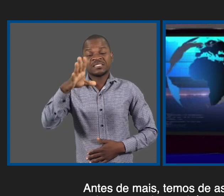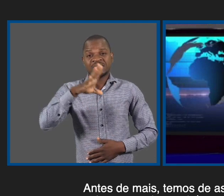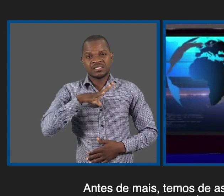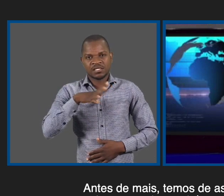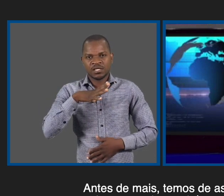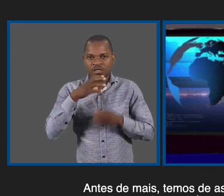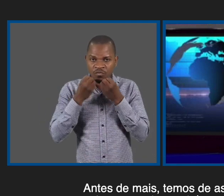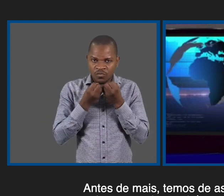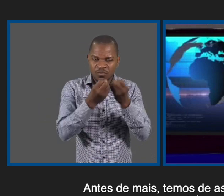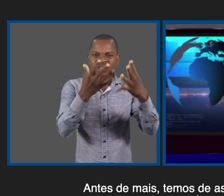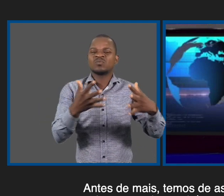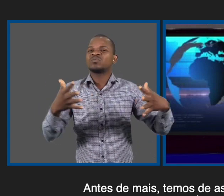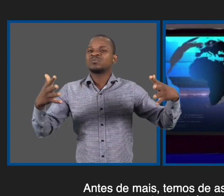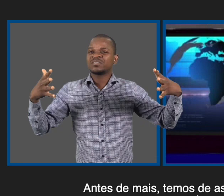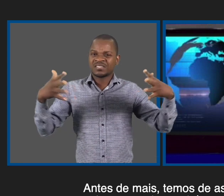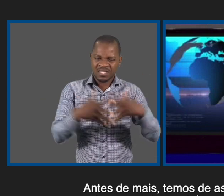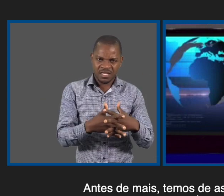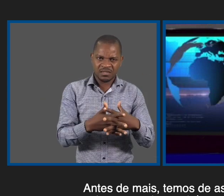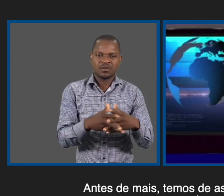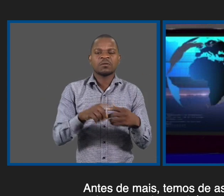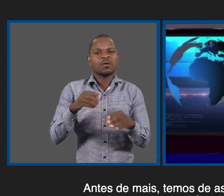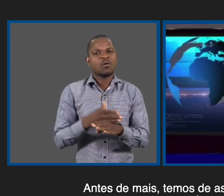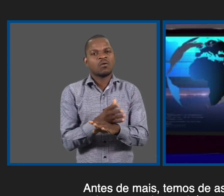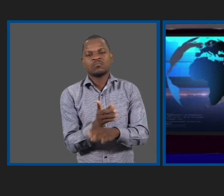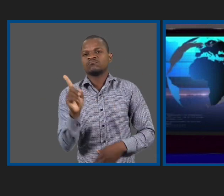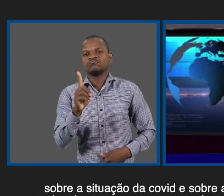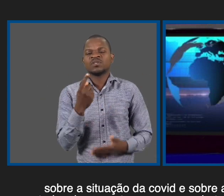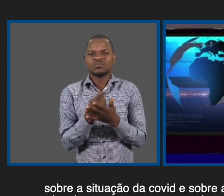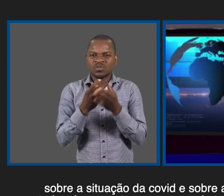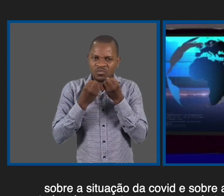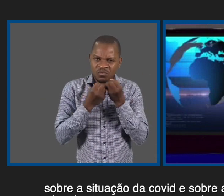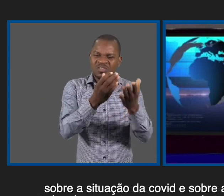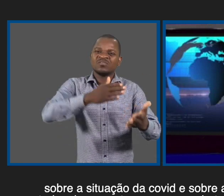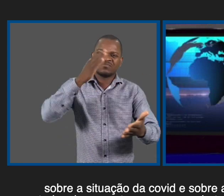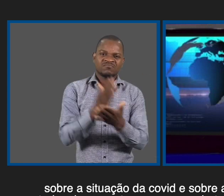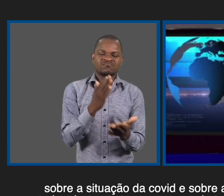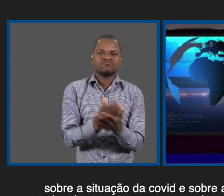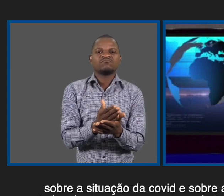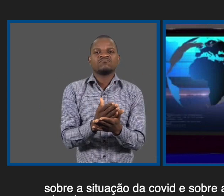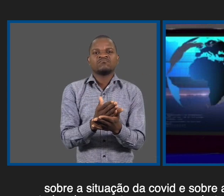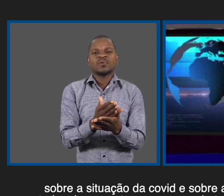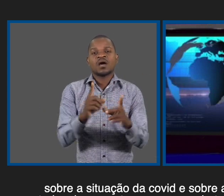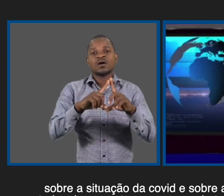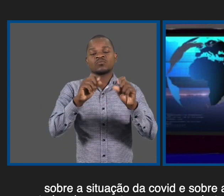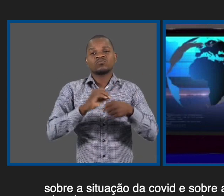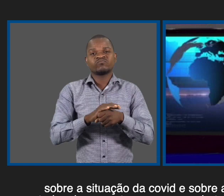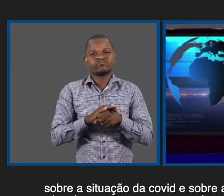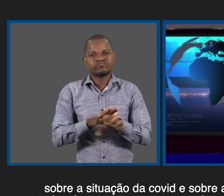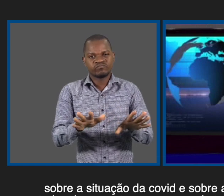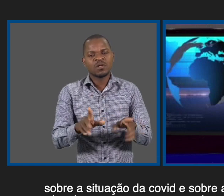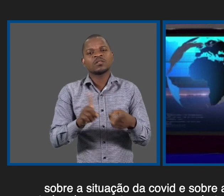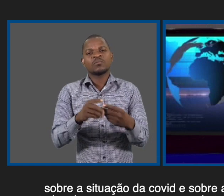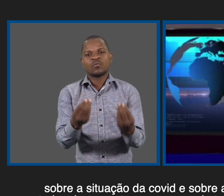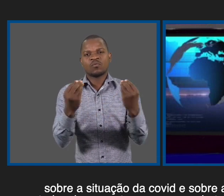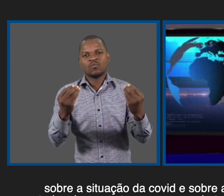informação transparente, pontual e verdadeira a circular sobre a situação de Covid e sobre as medidas